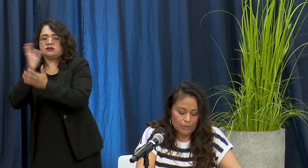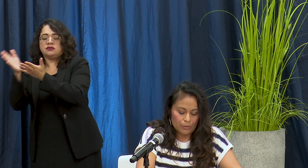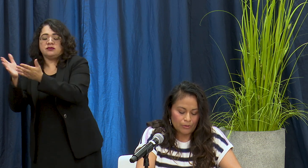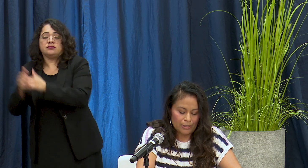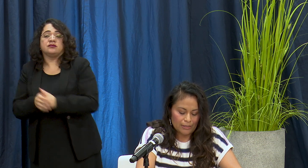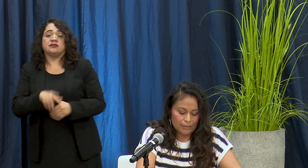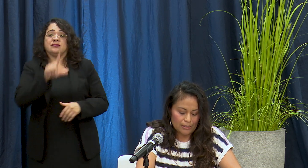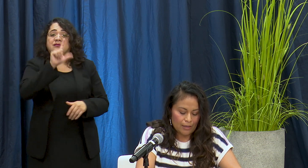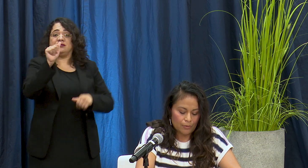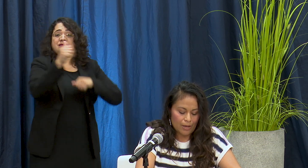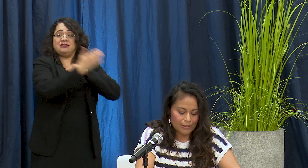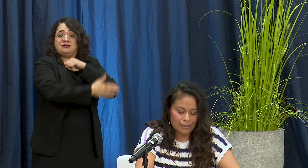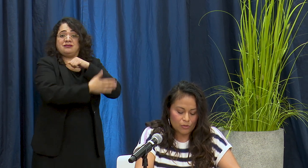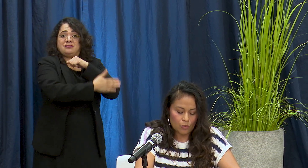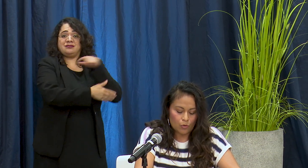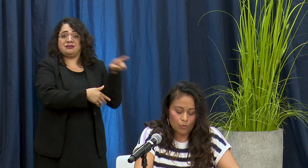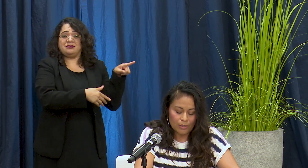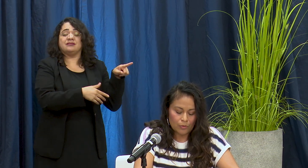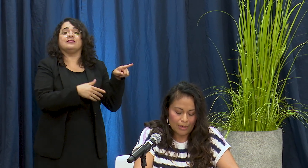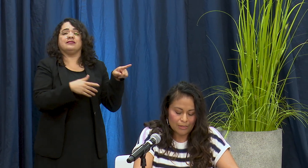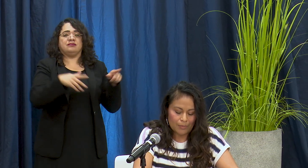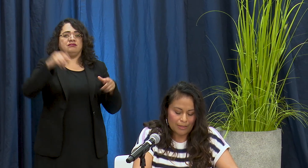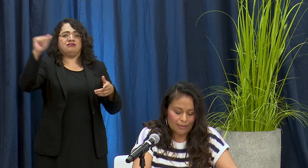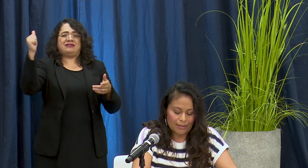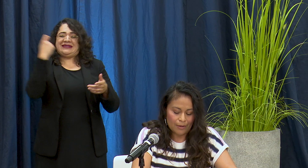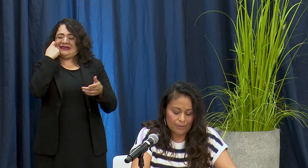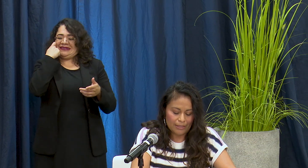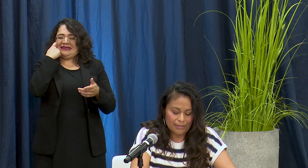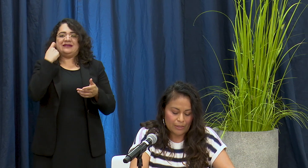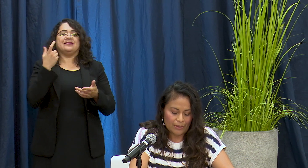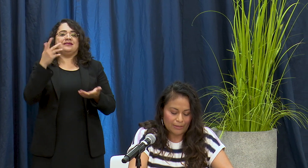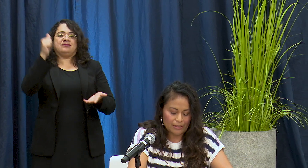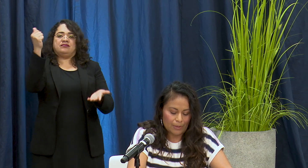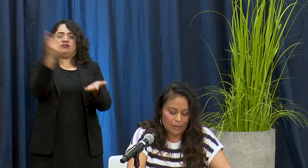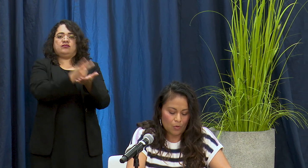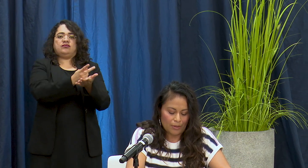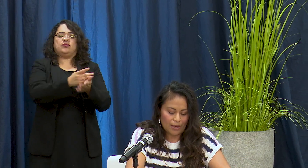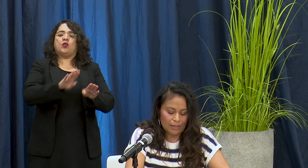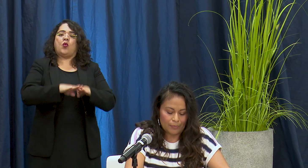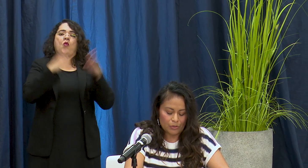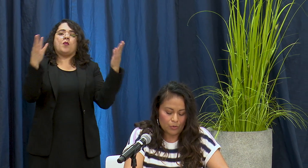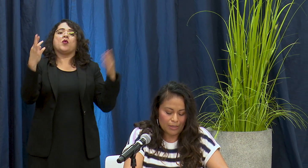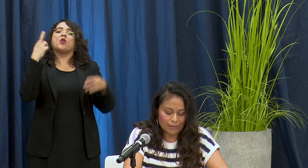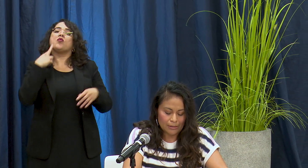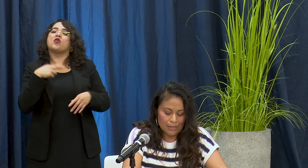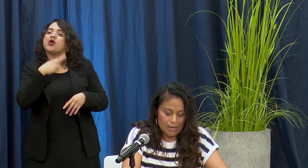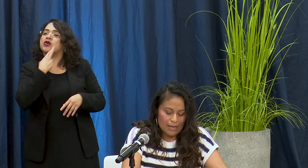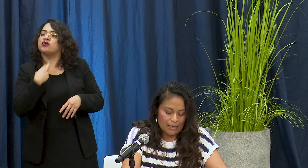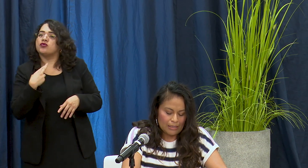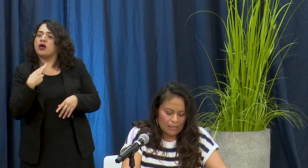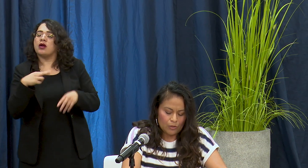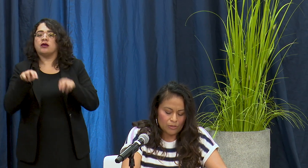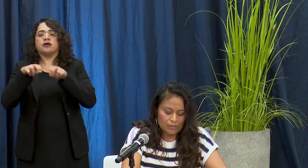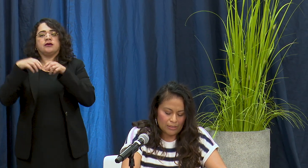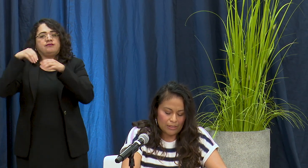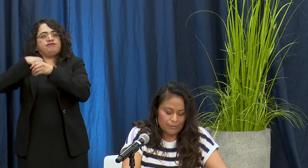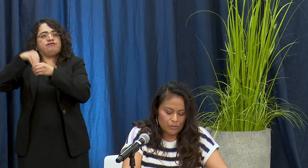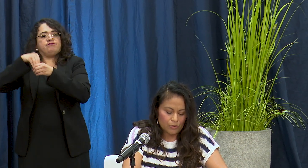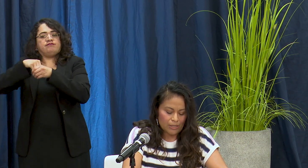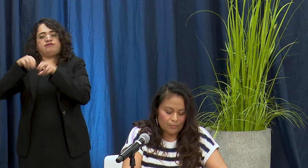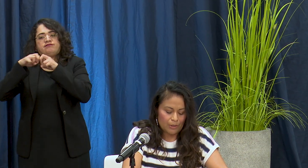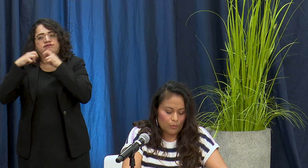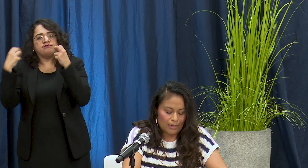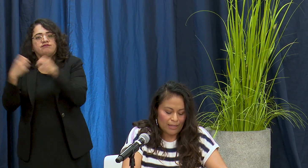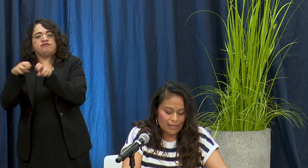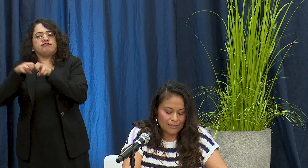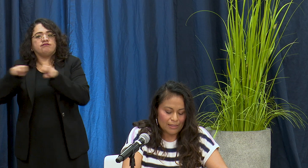la aprobación del estado hace solo unas horas para reabrir restaurantes para comida y personas y los